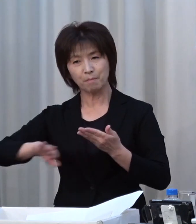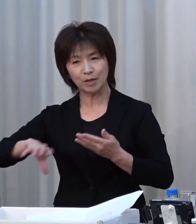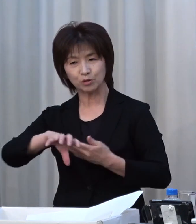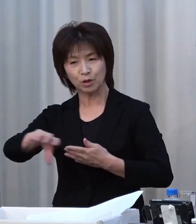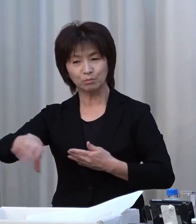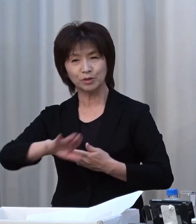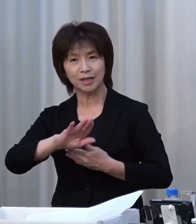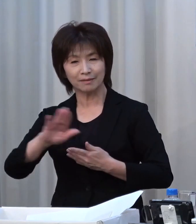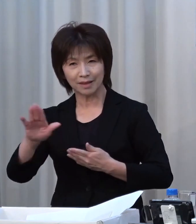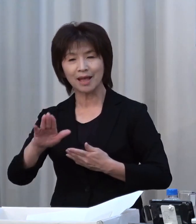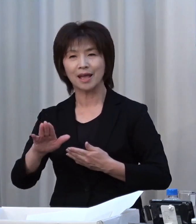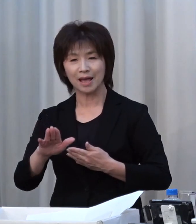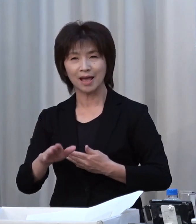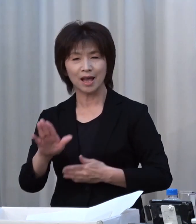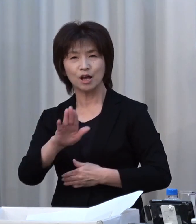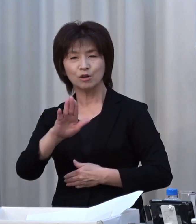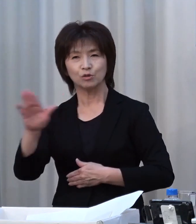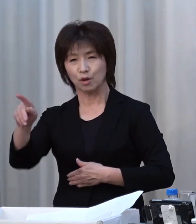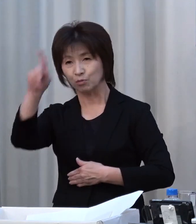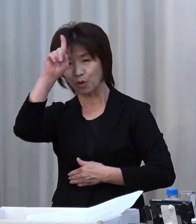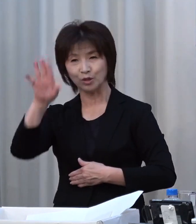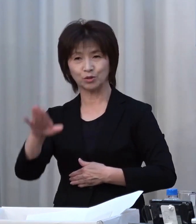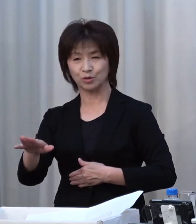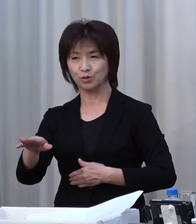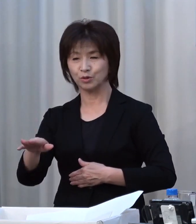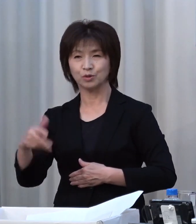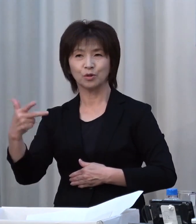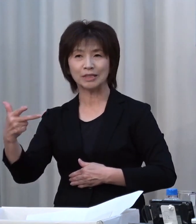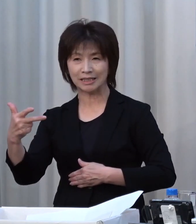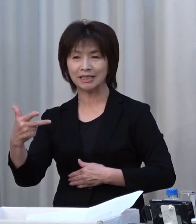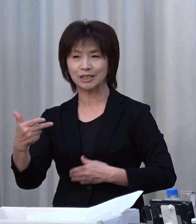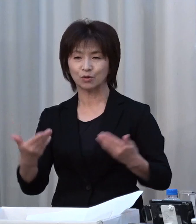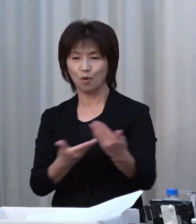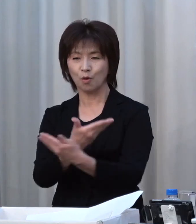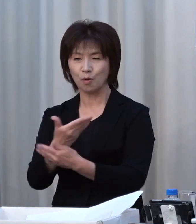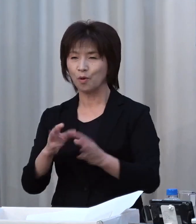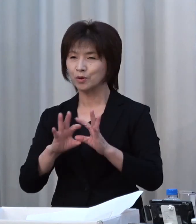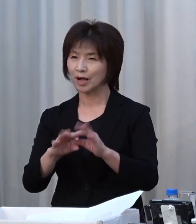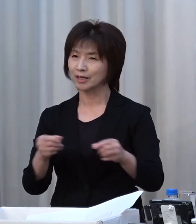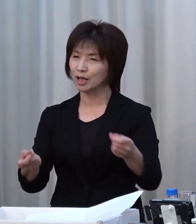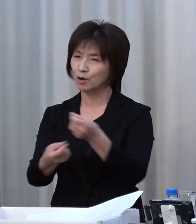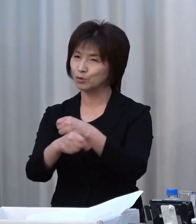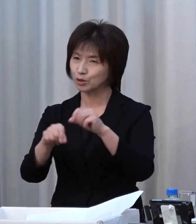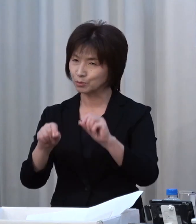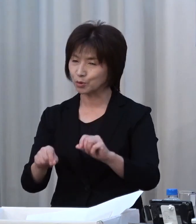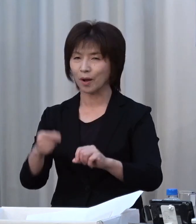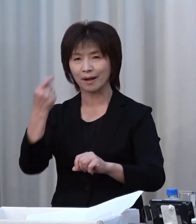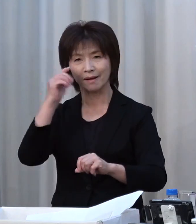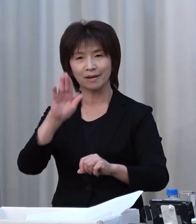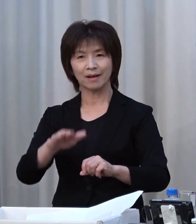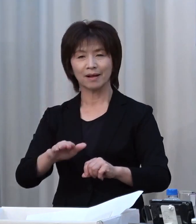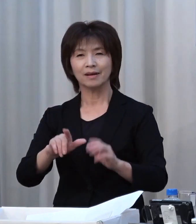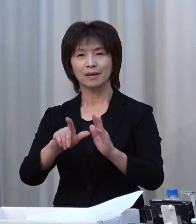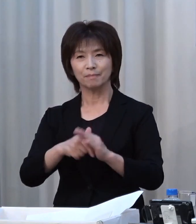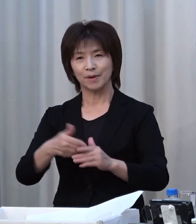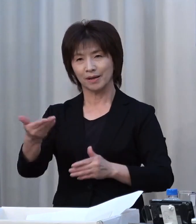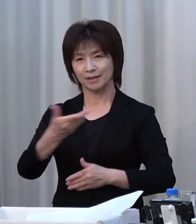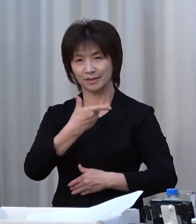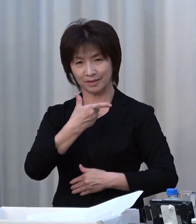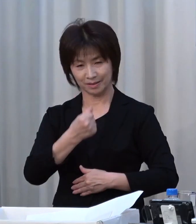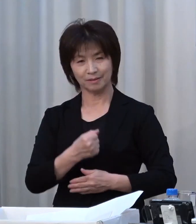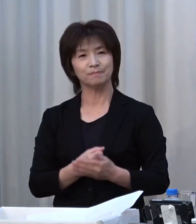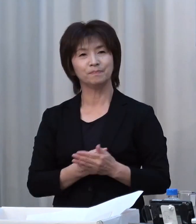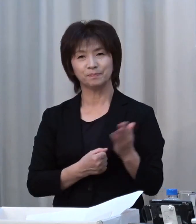野でデュッセルドルフ市とこう何かこう協力関係を結んでいくとか、何かこうお考えがありましたらお聞かせいただけます